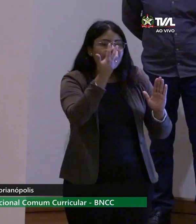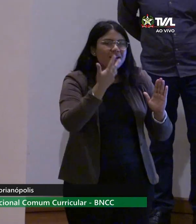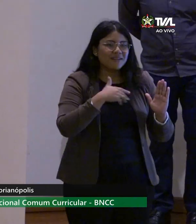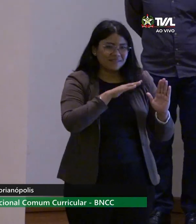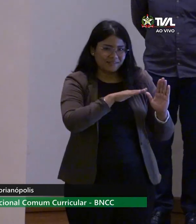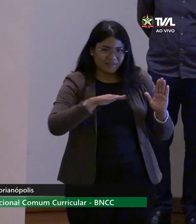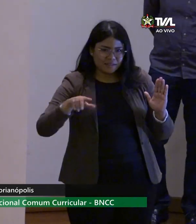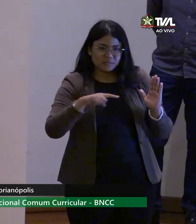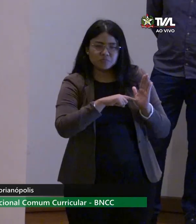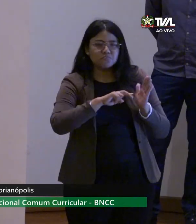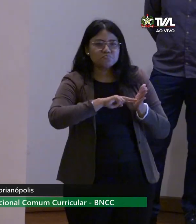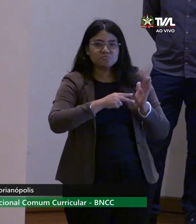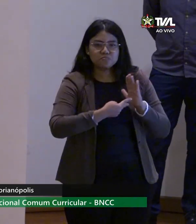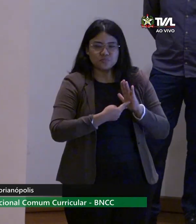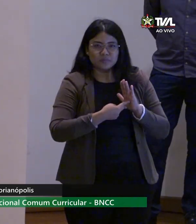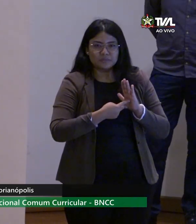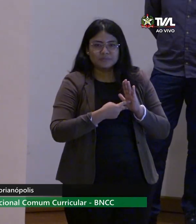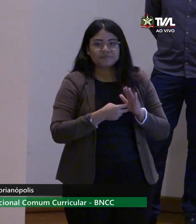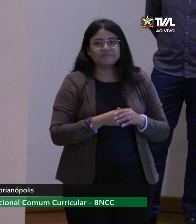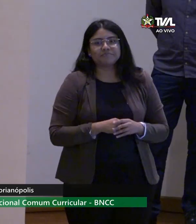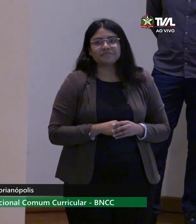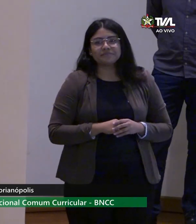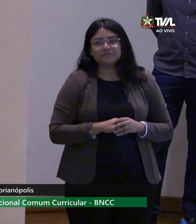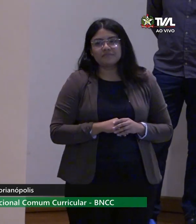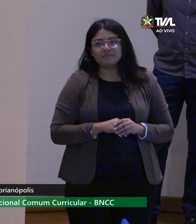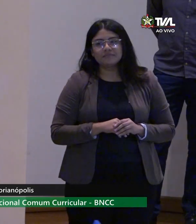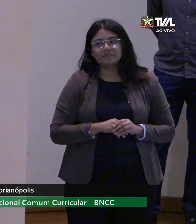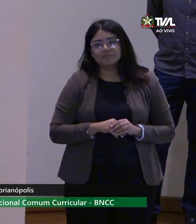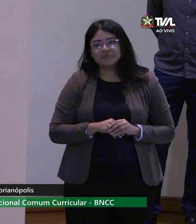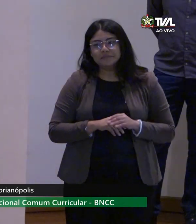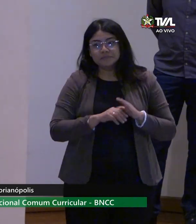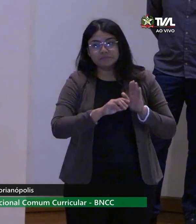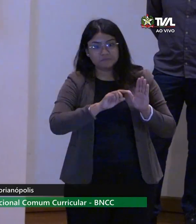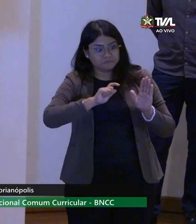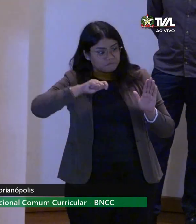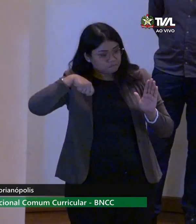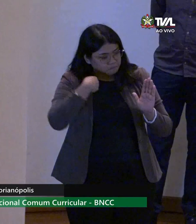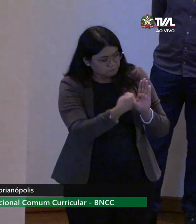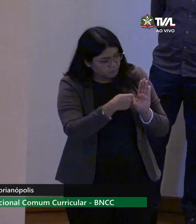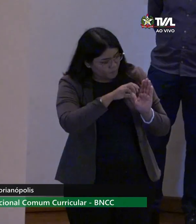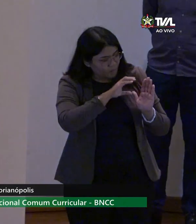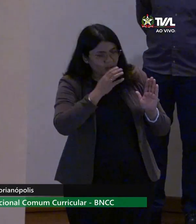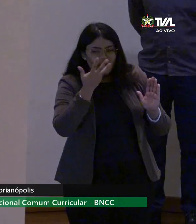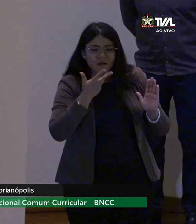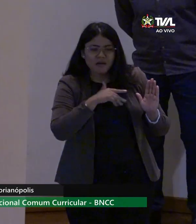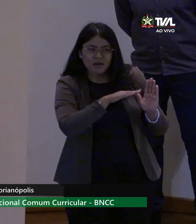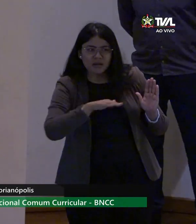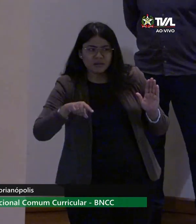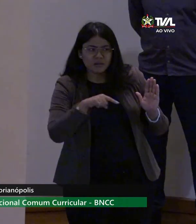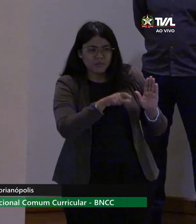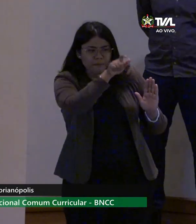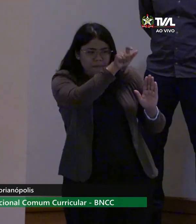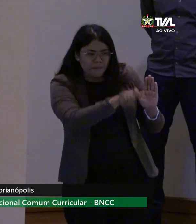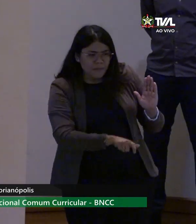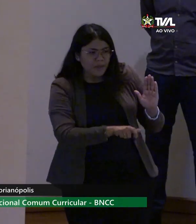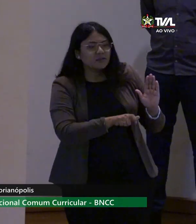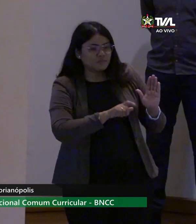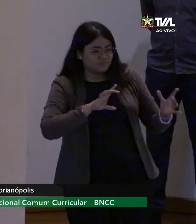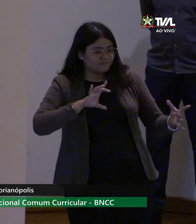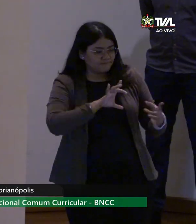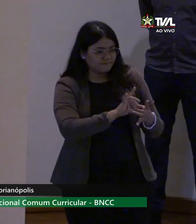do nosso trabalho e e na definição a gente diz que a criança é o sujeito do processo